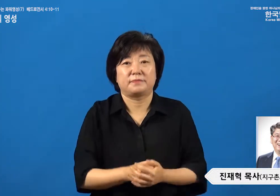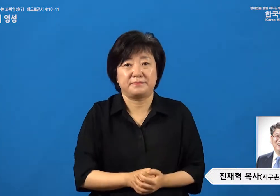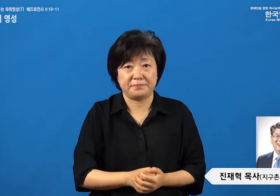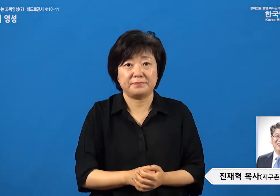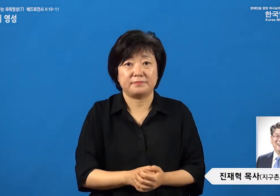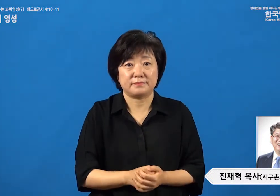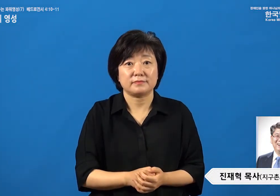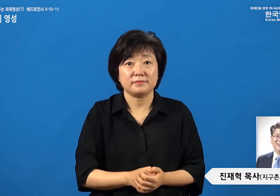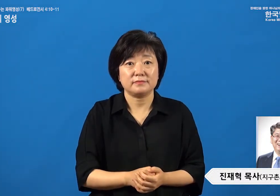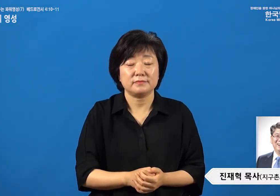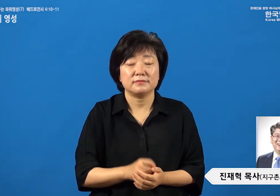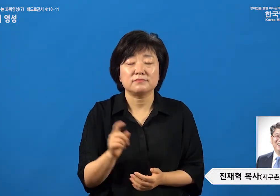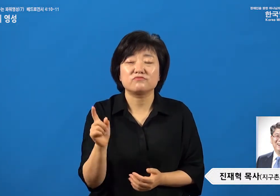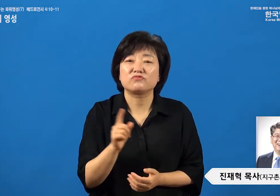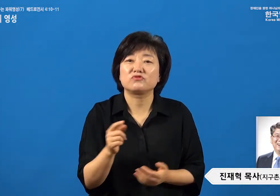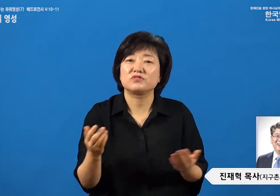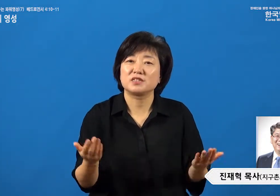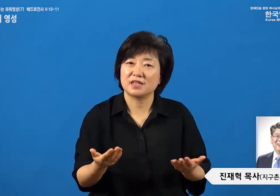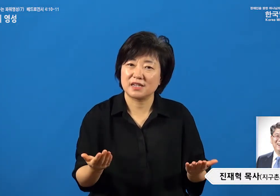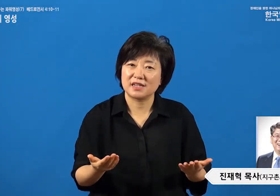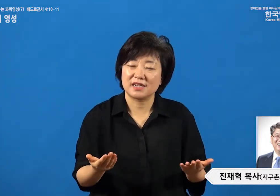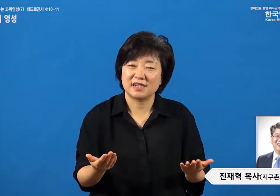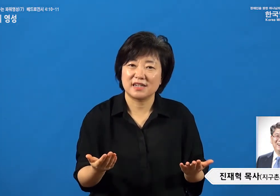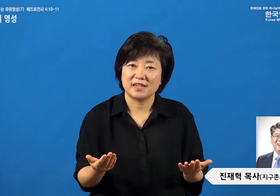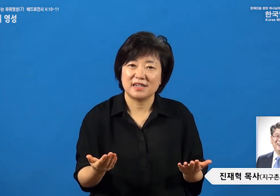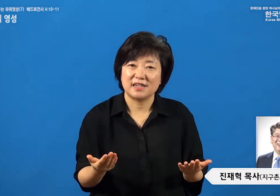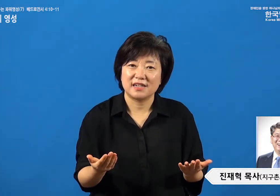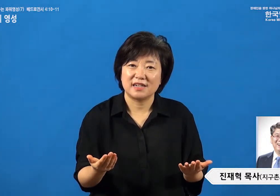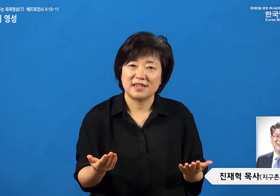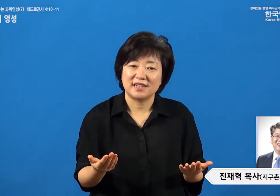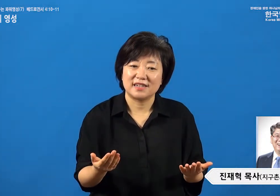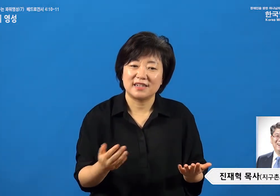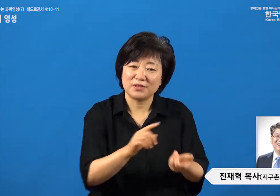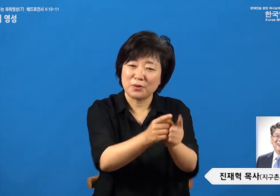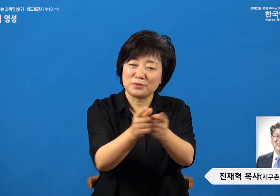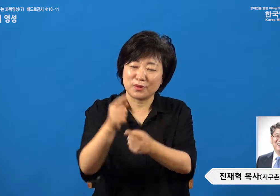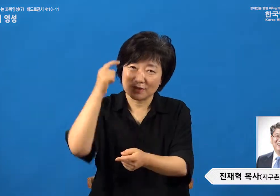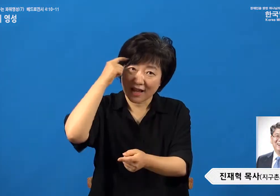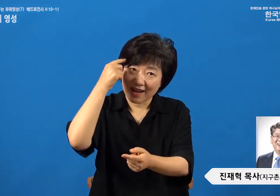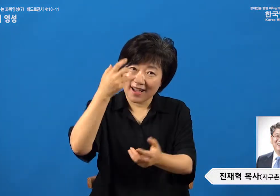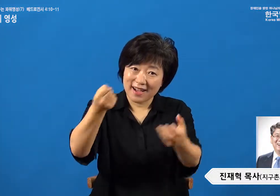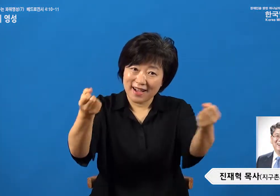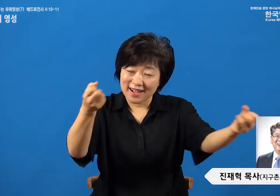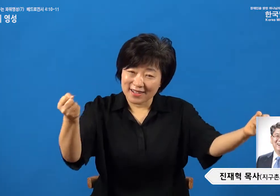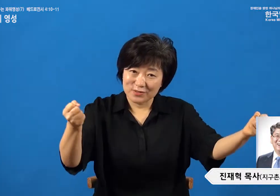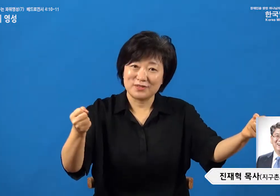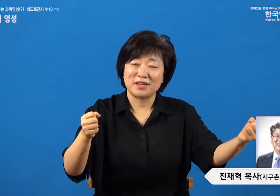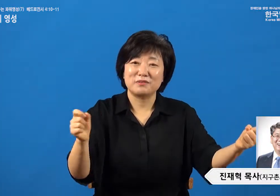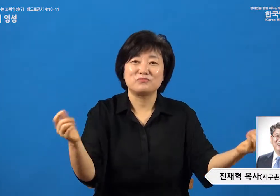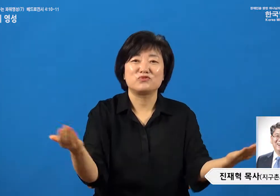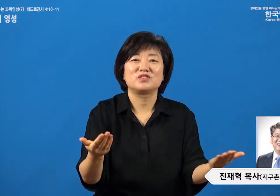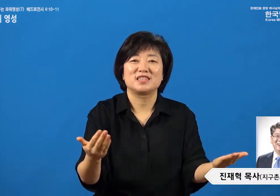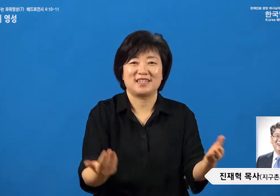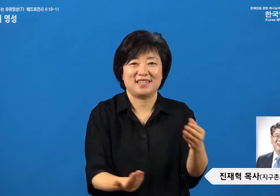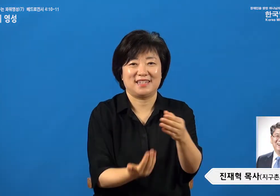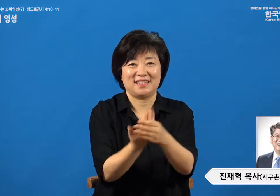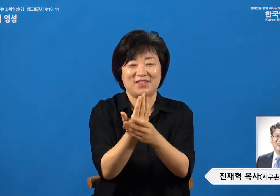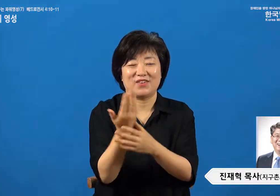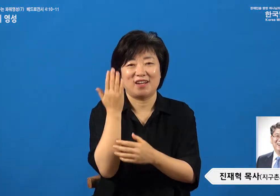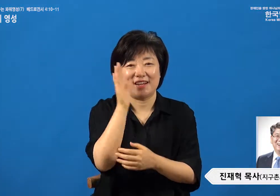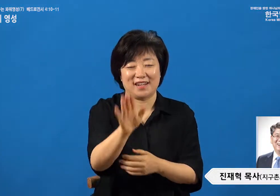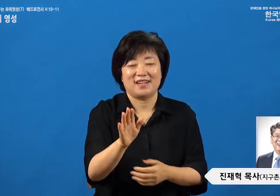그렇다면 어떤 일들이 우리 가운데 일어날까요? 오늘 성경은